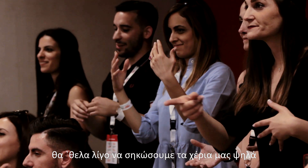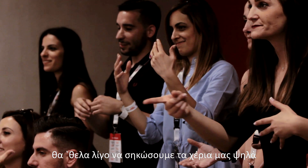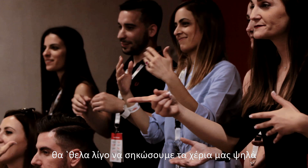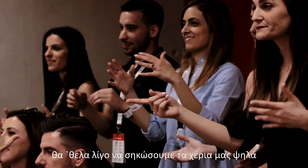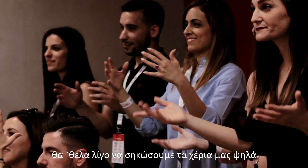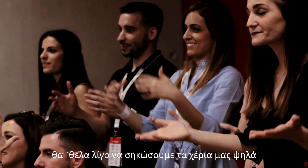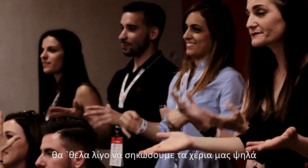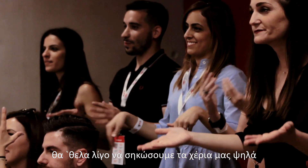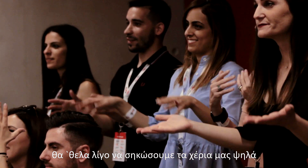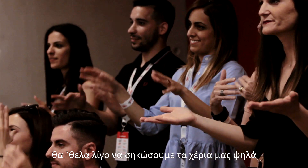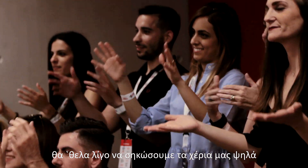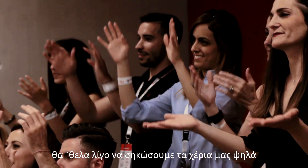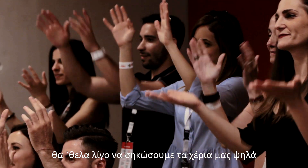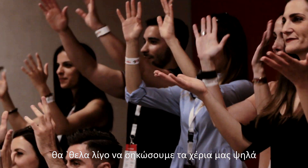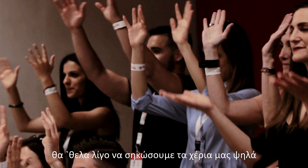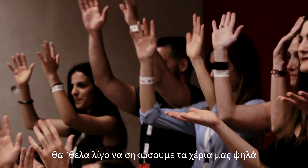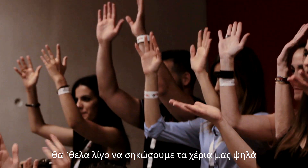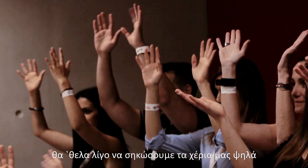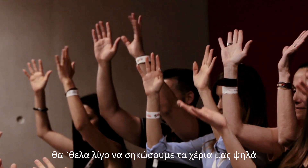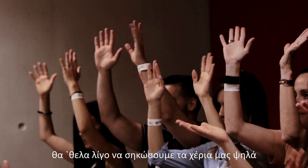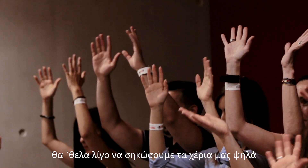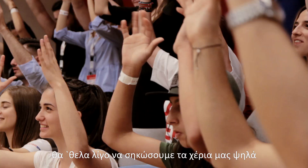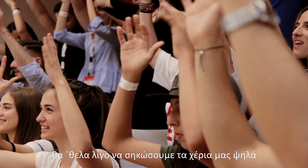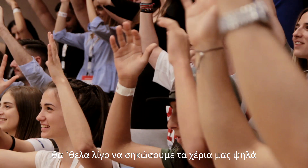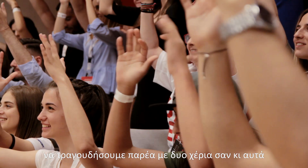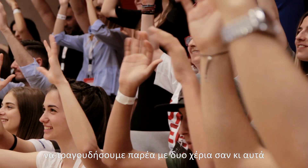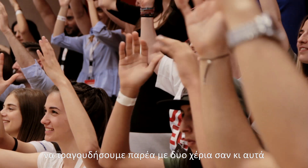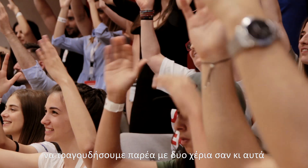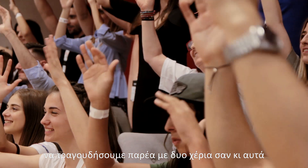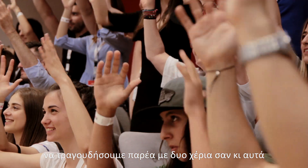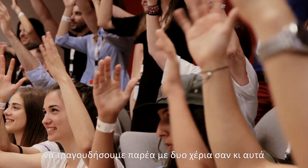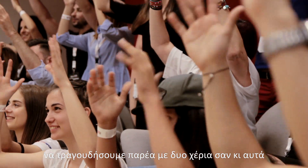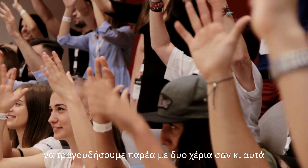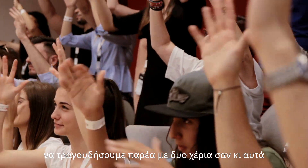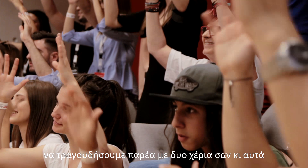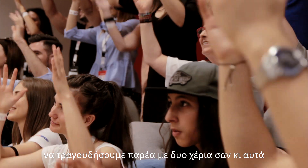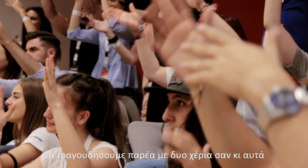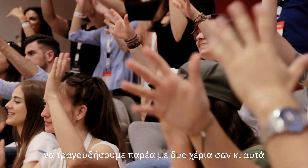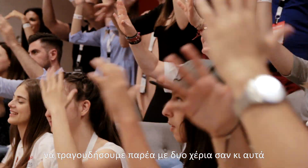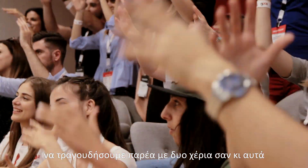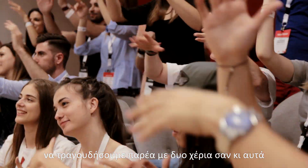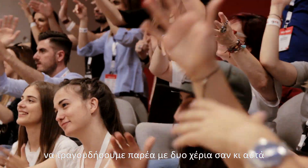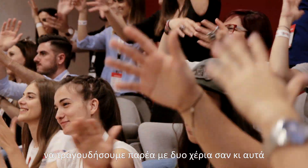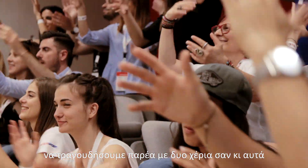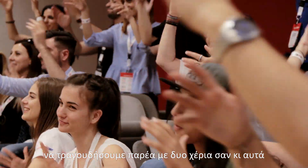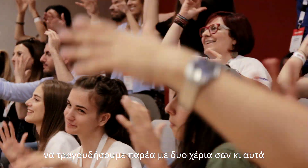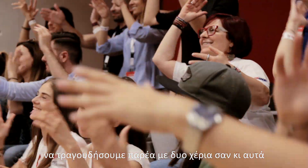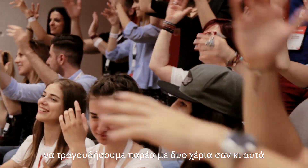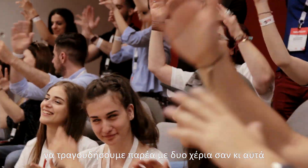σηκώσουμε τα χέρια μας ψηλά Να τραγουδήσουμε παρέα με δυο χέρια